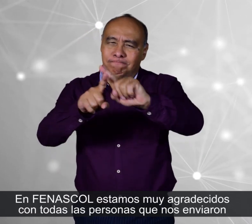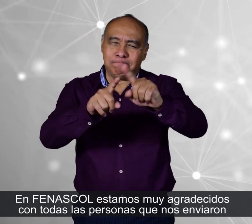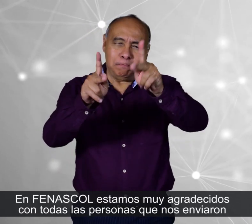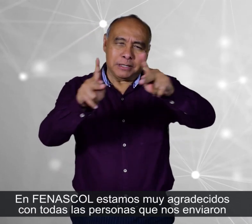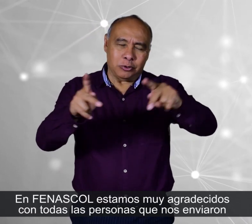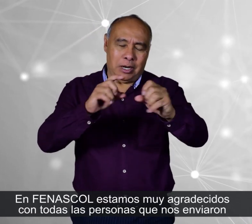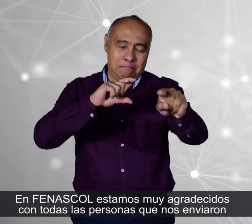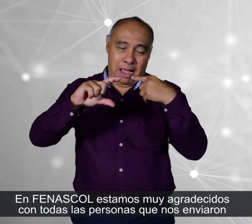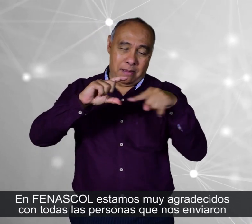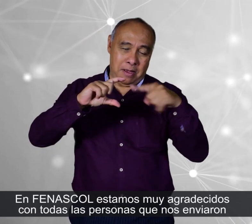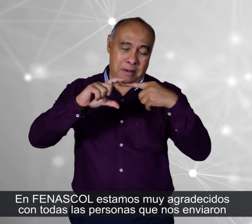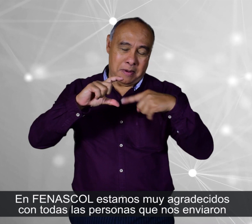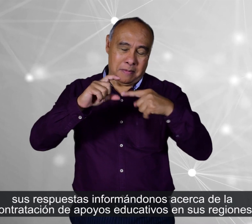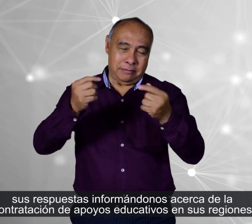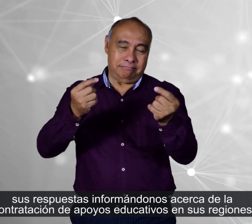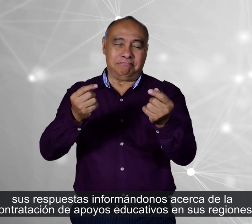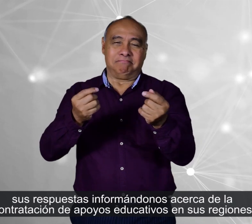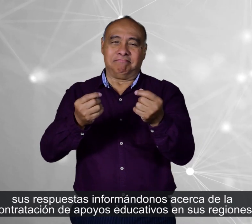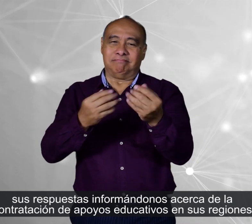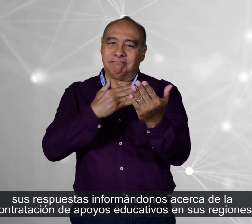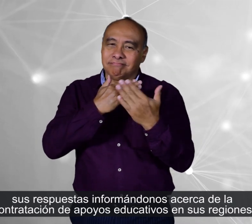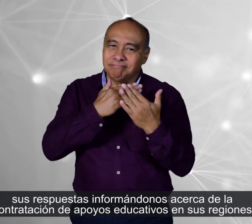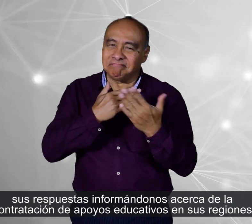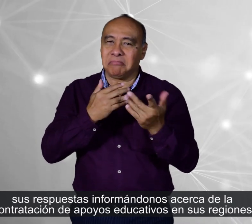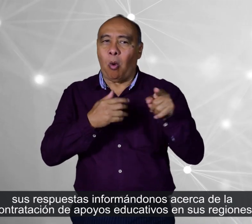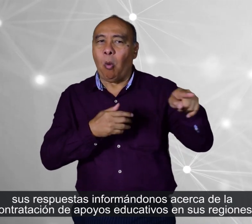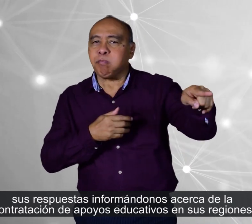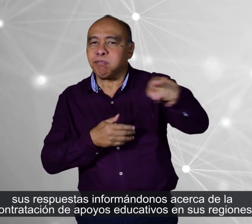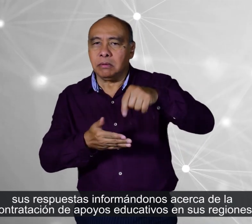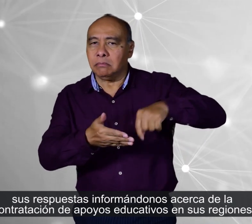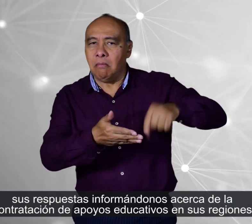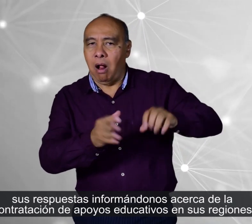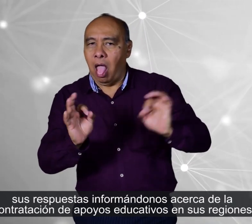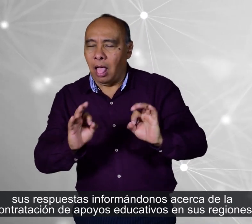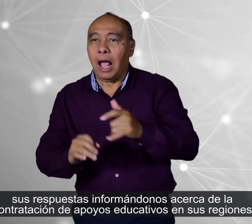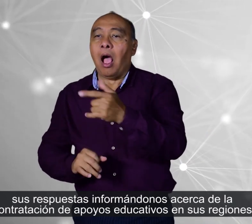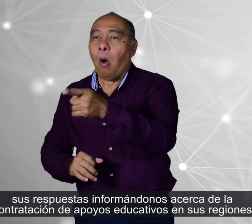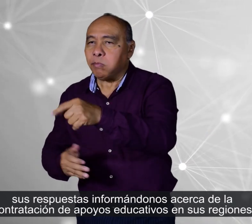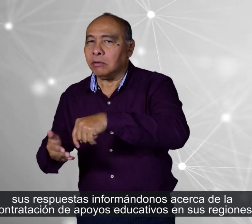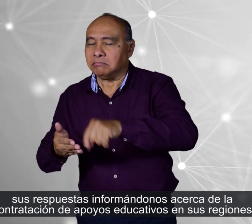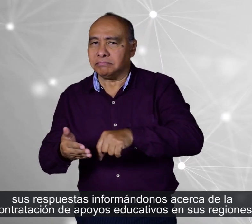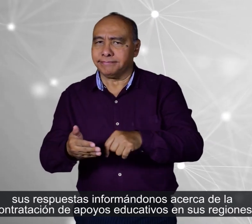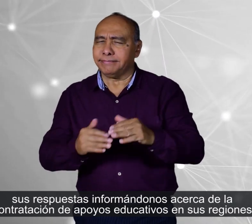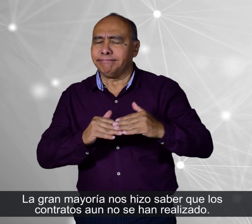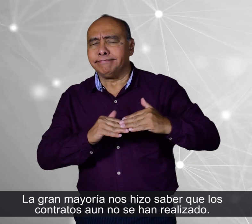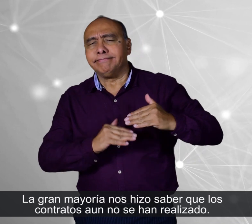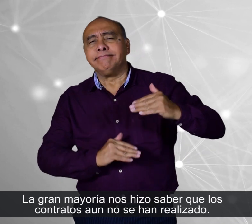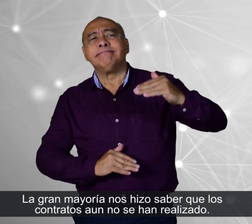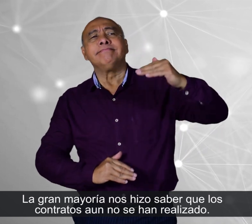que nos enviaron sus respuestas informándonos acerca de la contratación de apoyos educativos en sus regiones. La gran